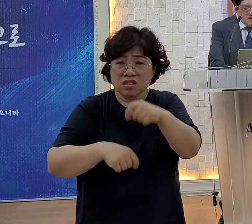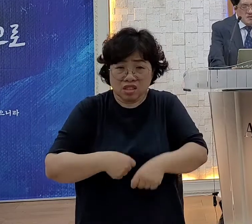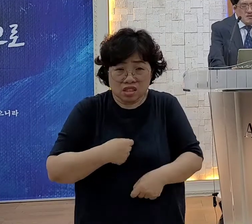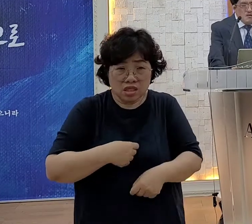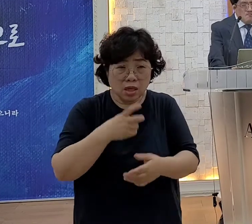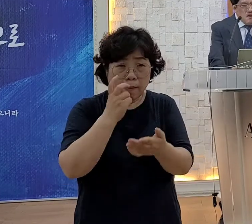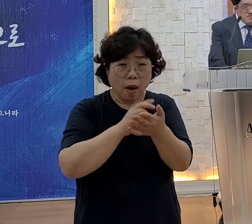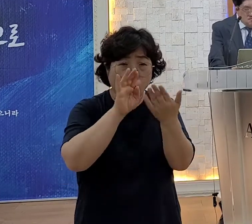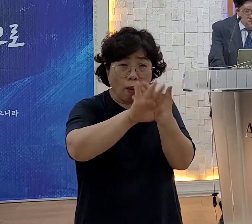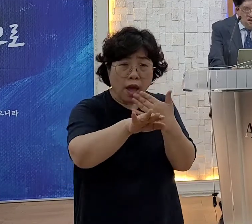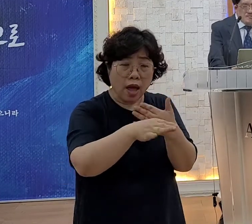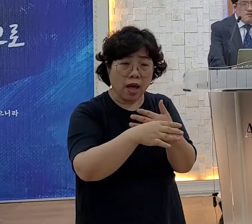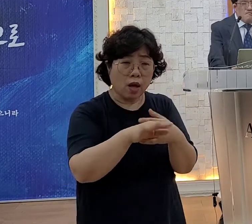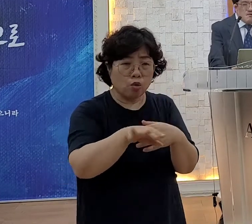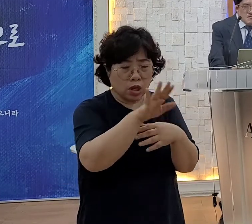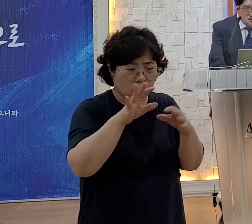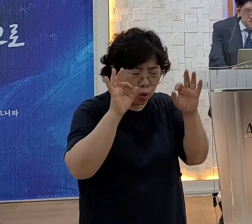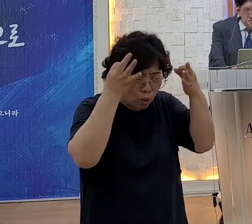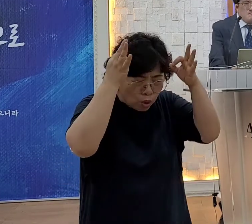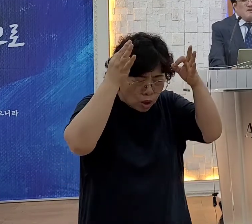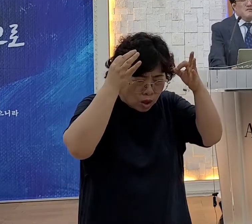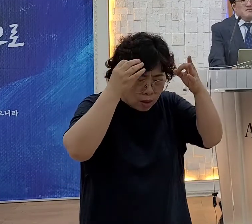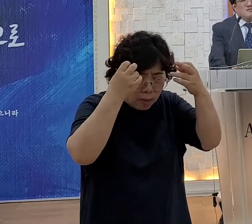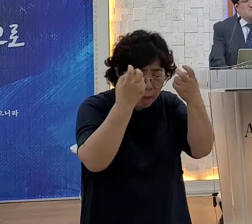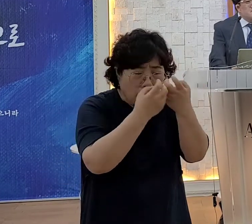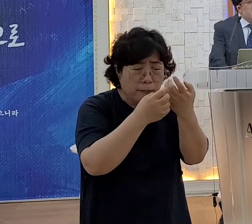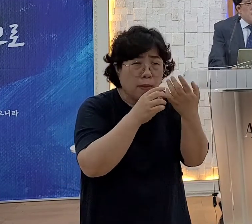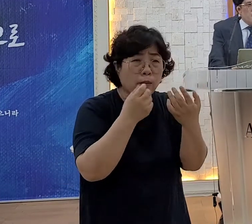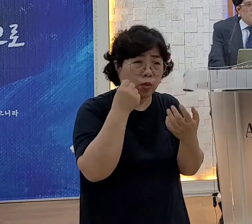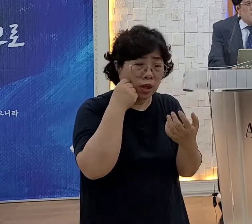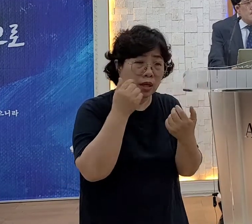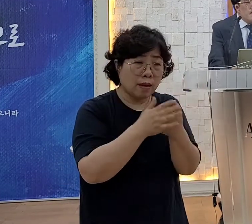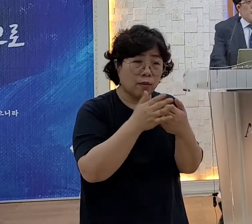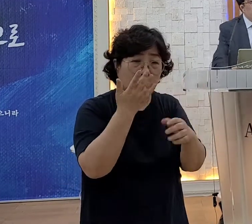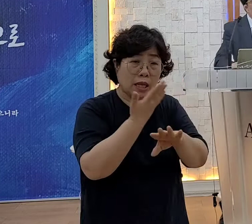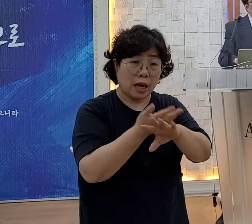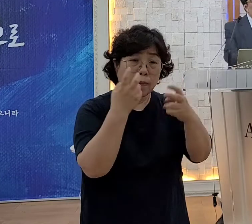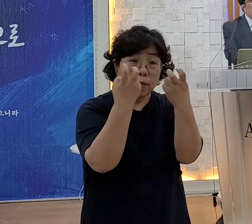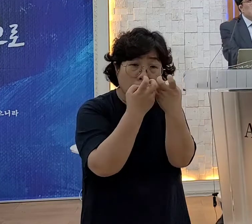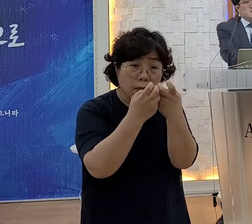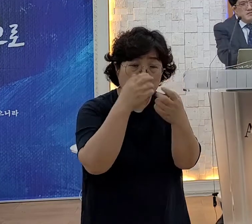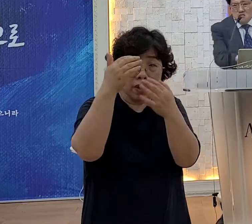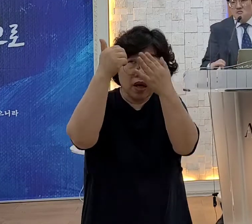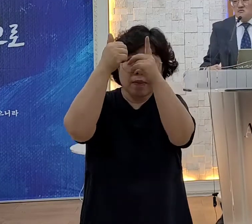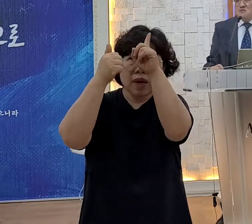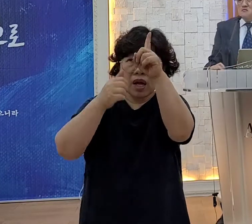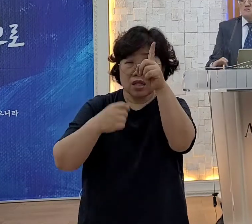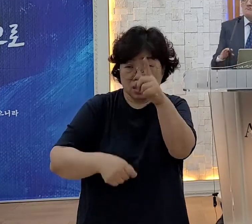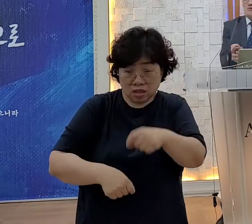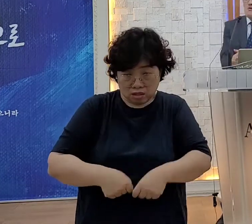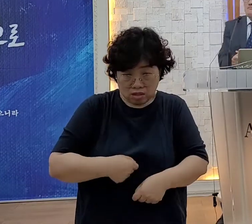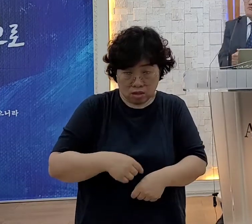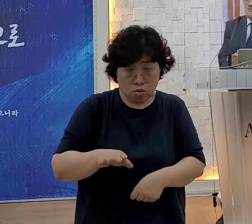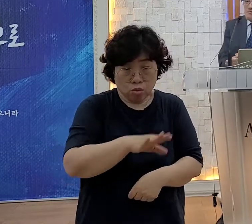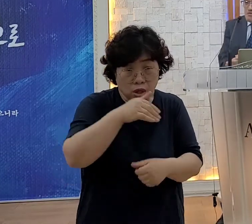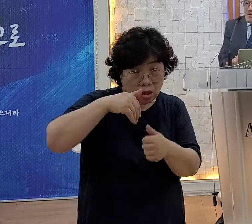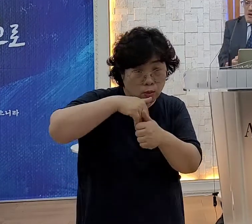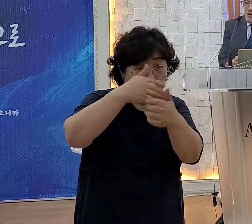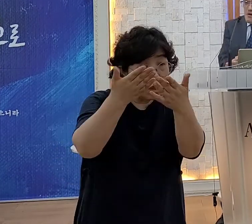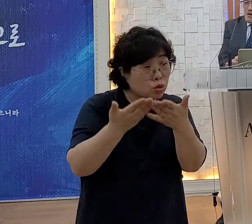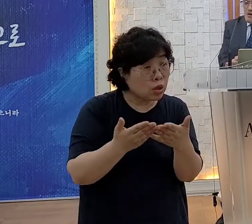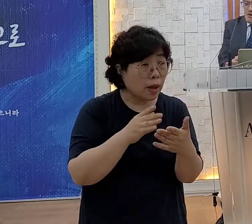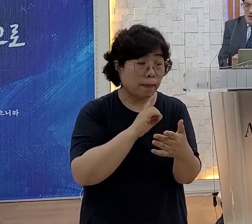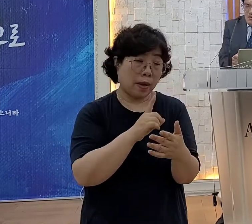율법 외에 우리의 노력으로 해보려고 그렇게 노력해도 안 됐던 그 율법 말고 하나님의 한 의를 우리에게